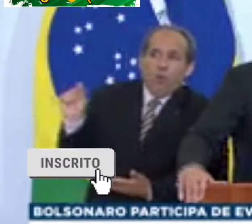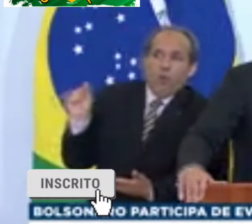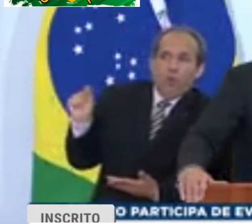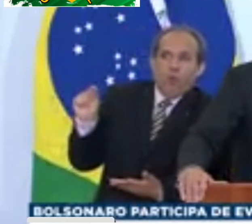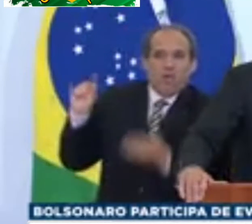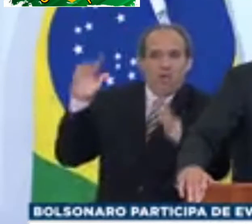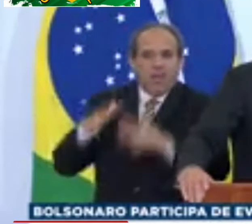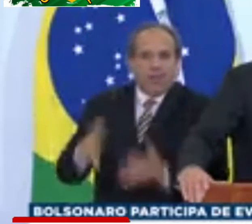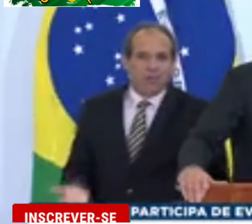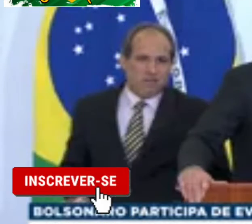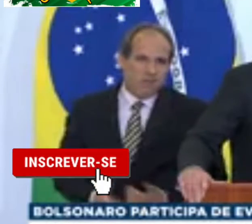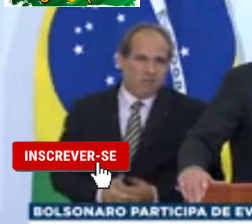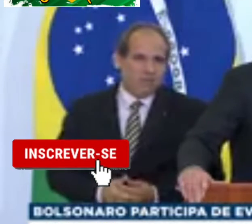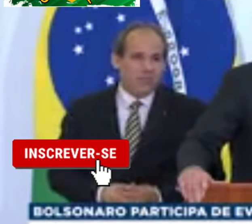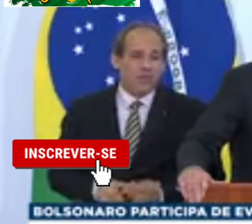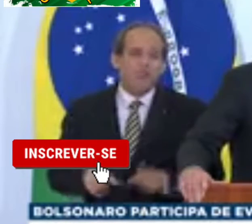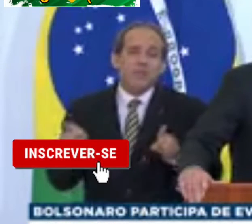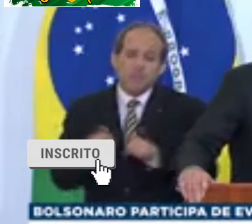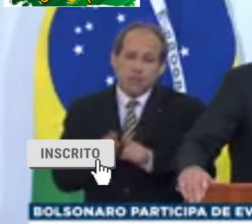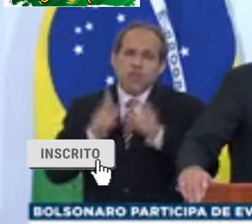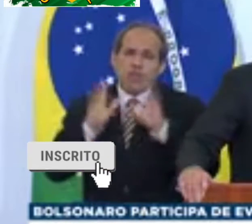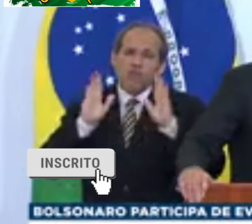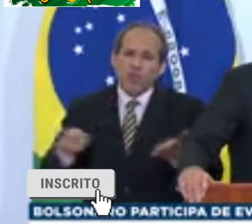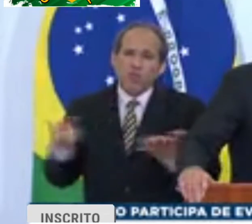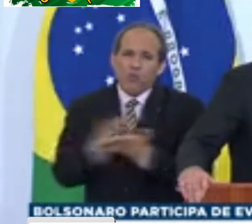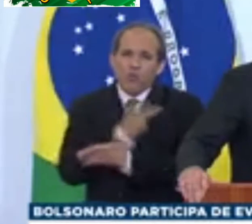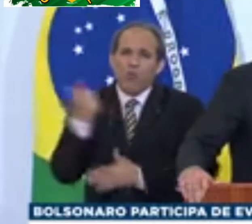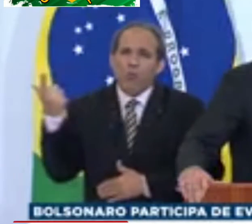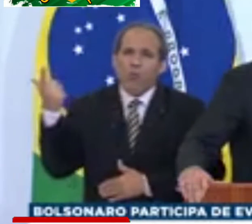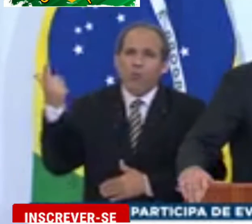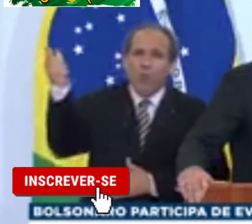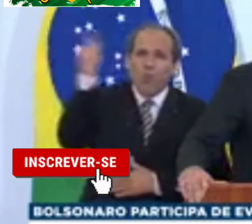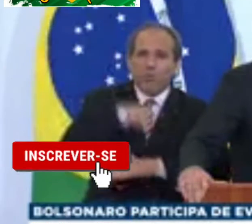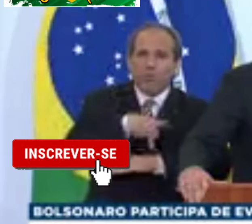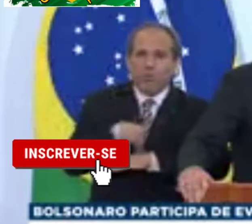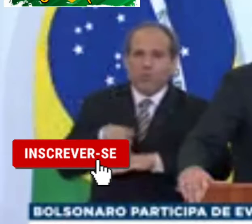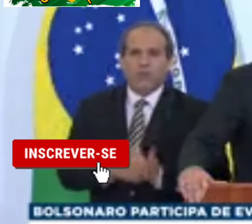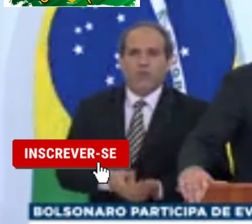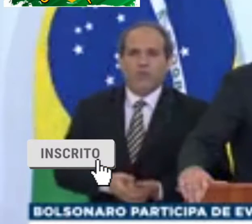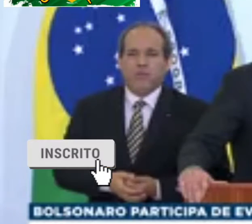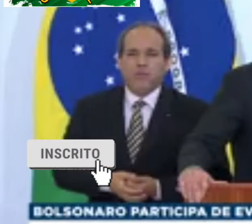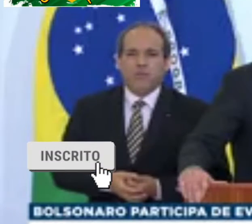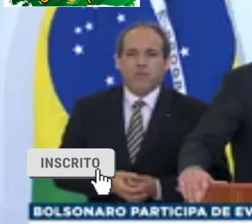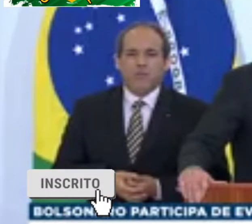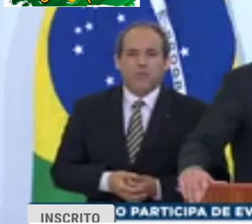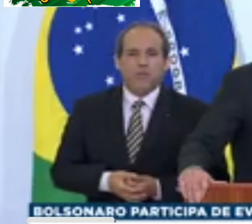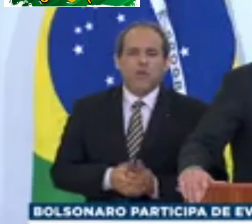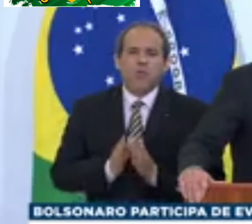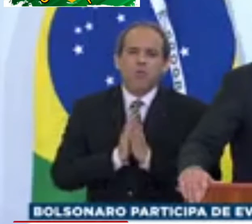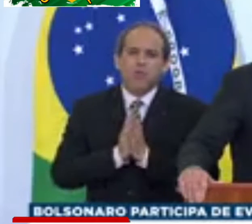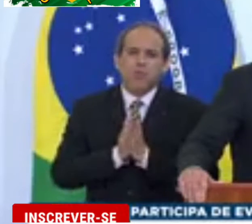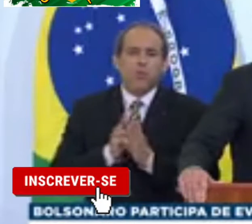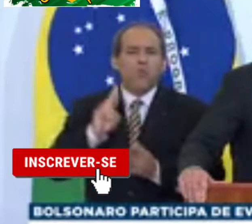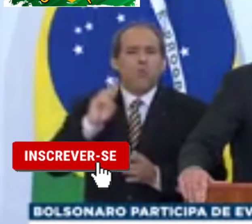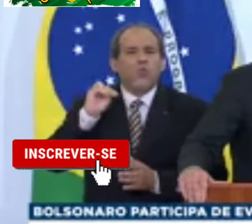Assim acontece com outros países. E jamais, pelo amor de Deus,